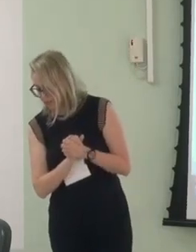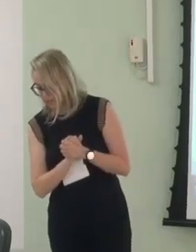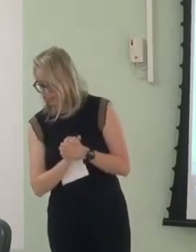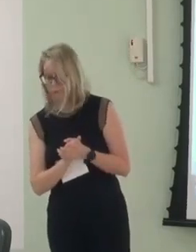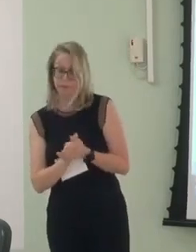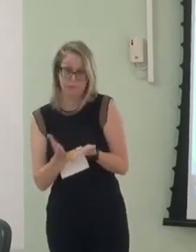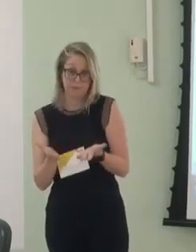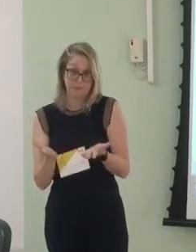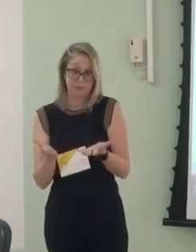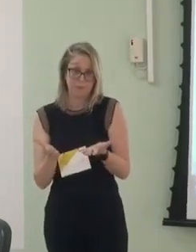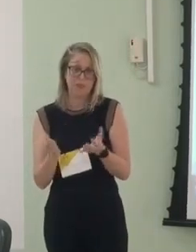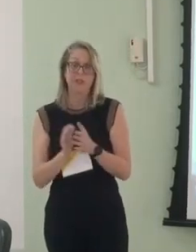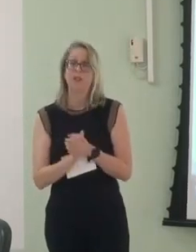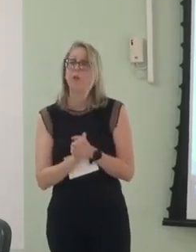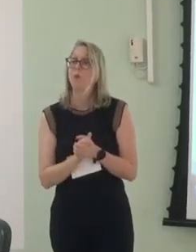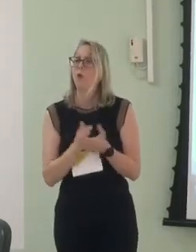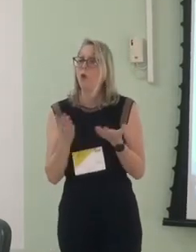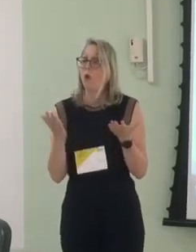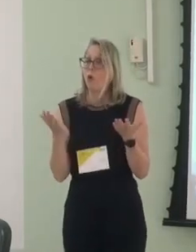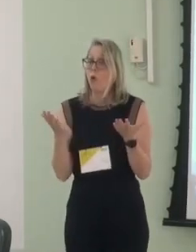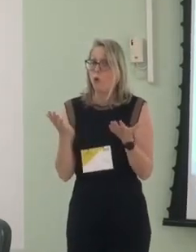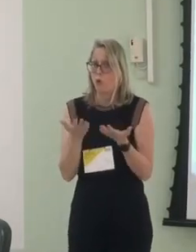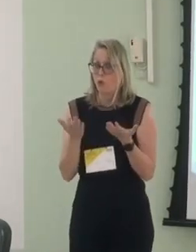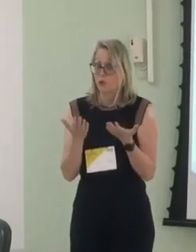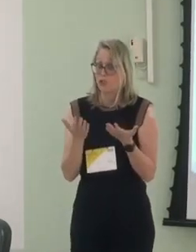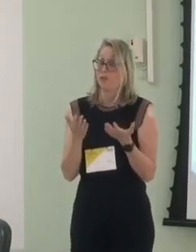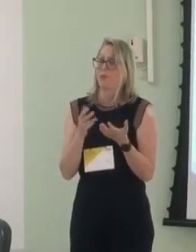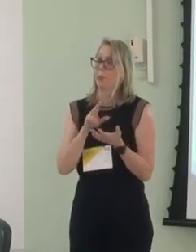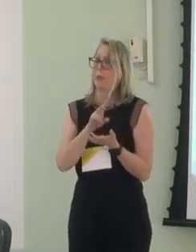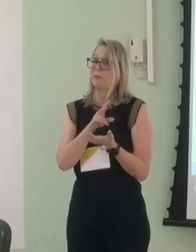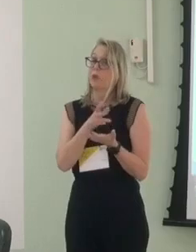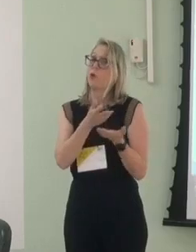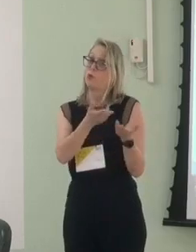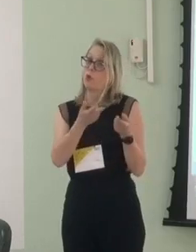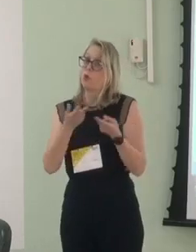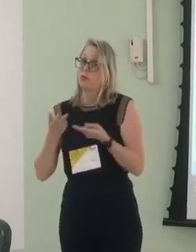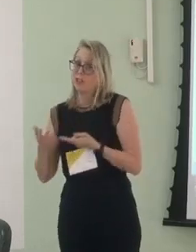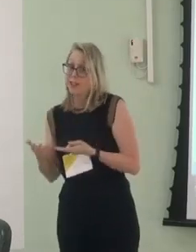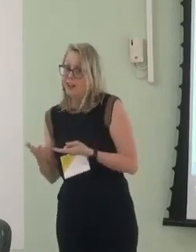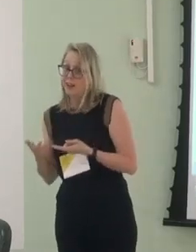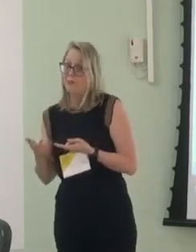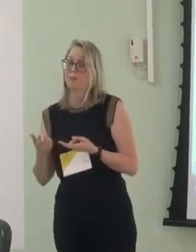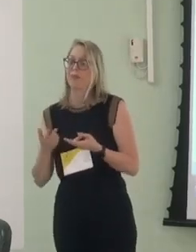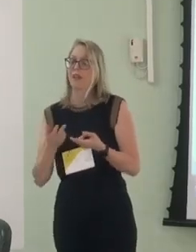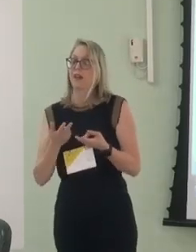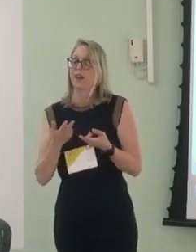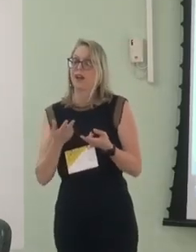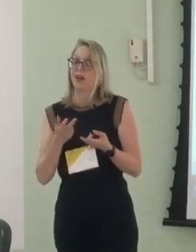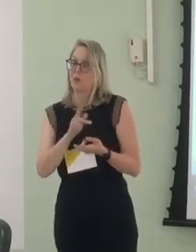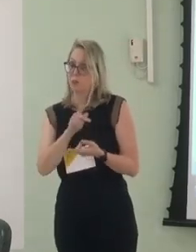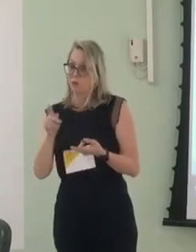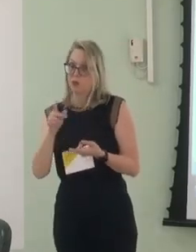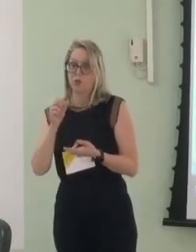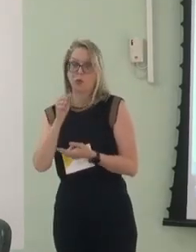discurso da deficiência. Na mesa de hoje, eu vou convidar o professor